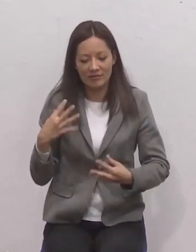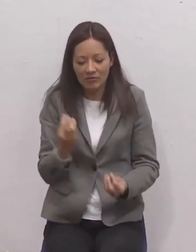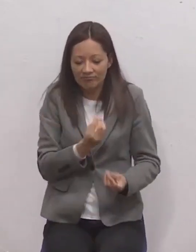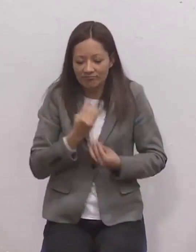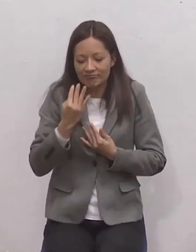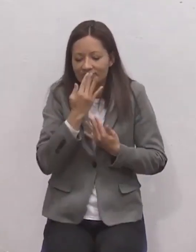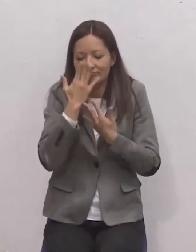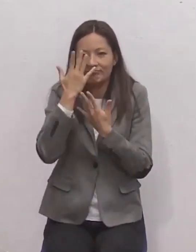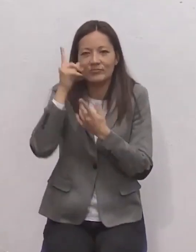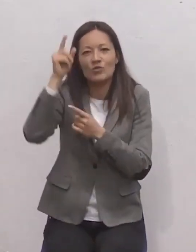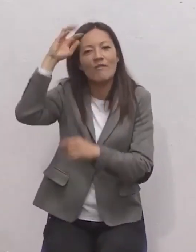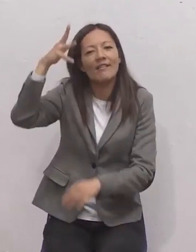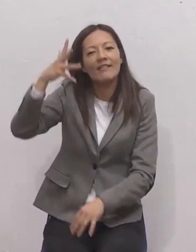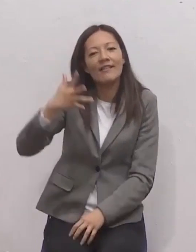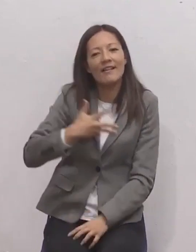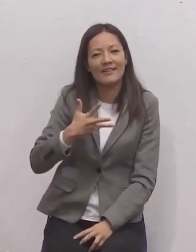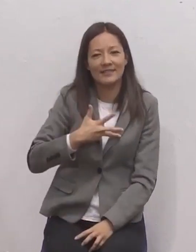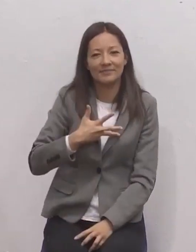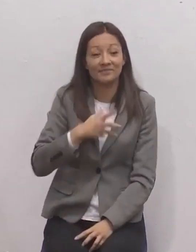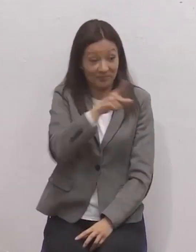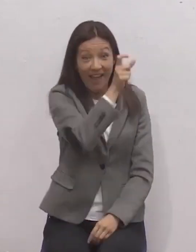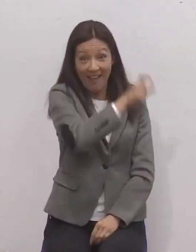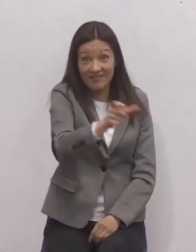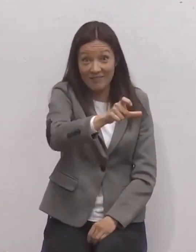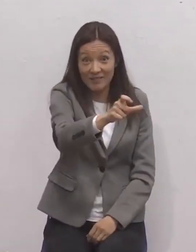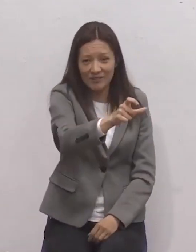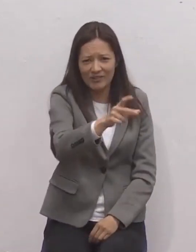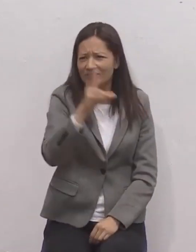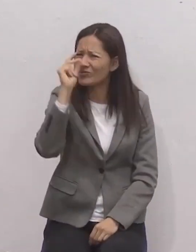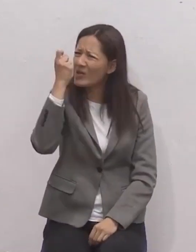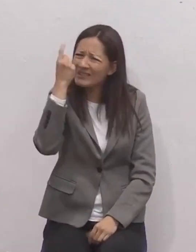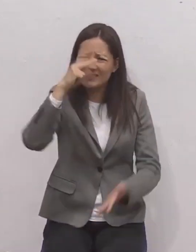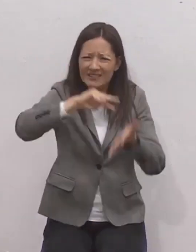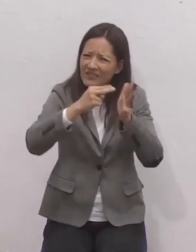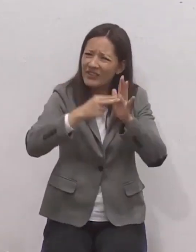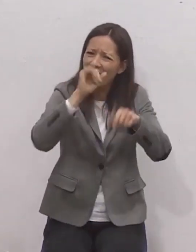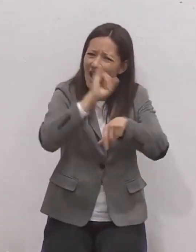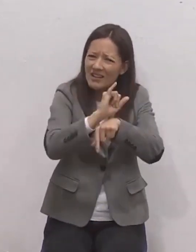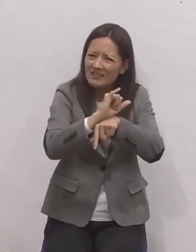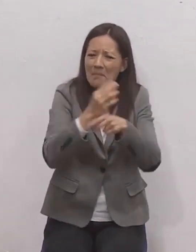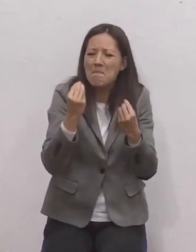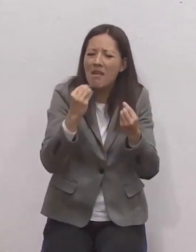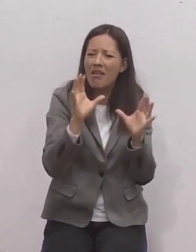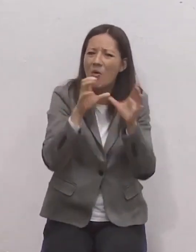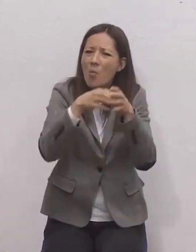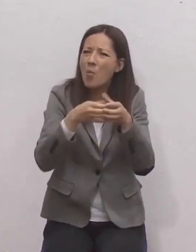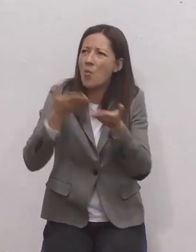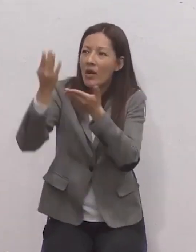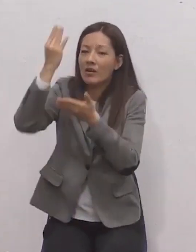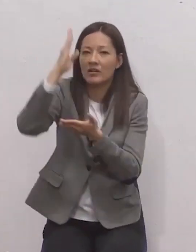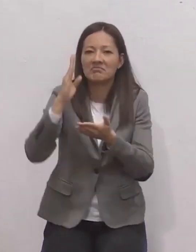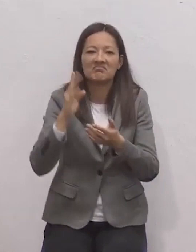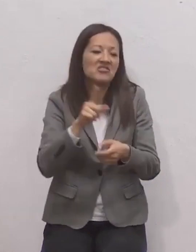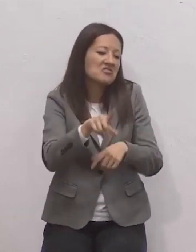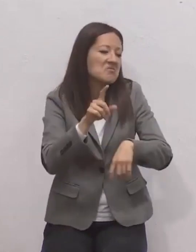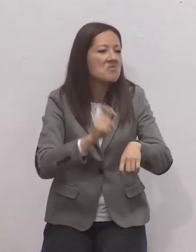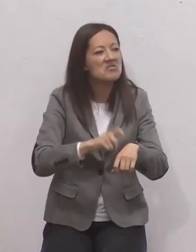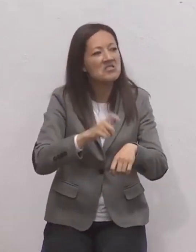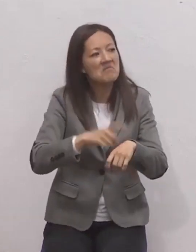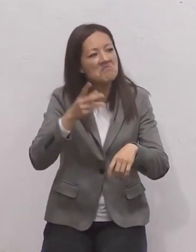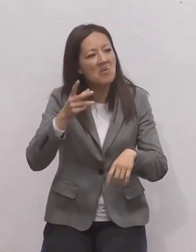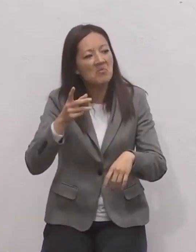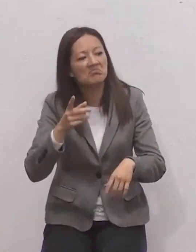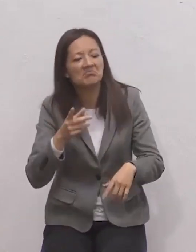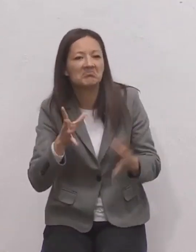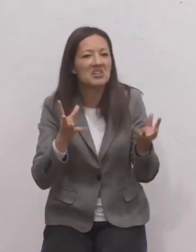gracia. Entonces esta gente lo que hacía era que en lugar de entender para qué era la congregación, para qué era el culto, lo estaban tomando como una